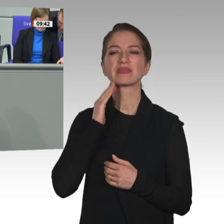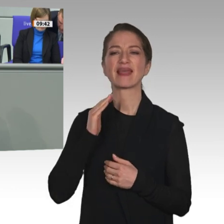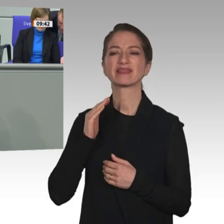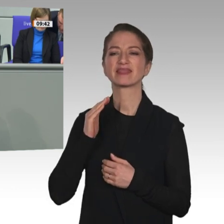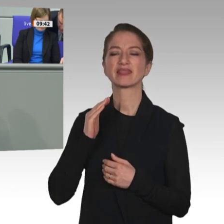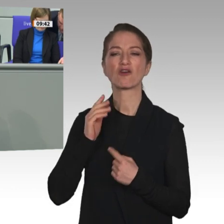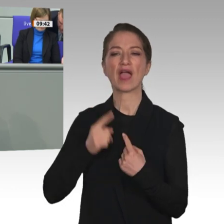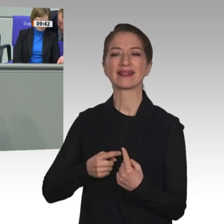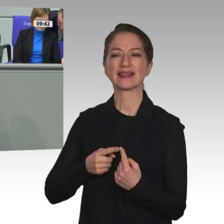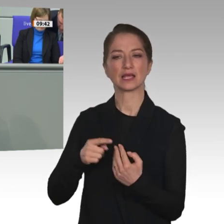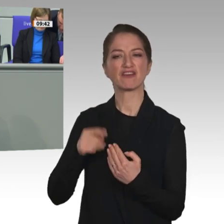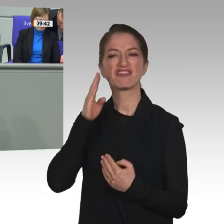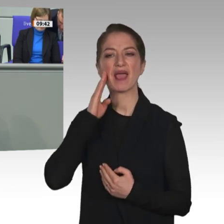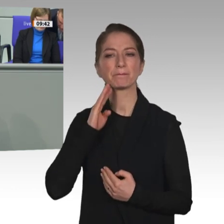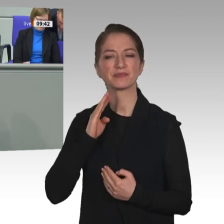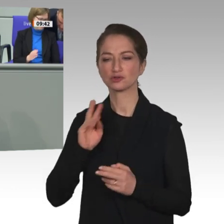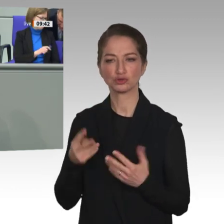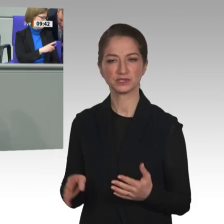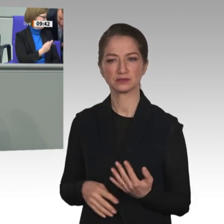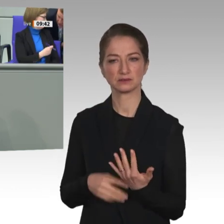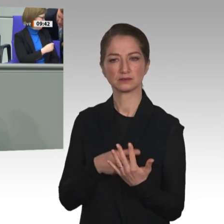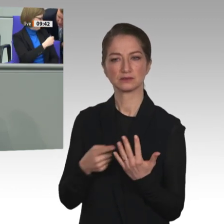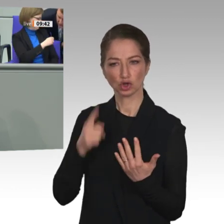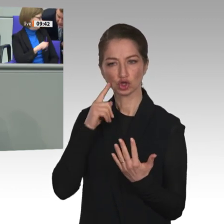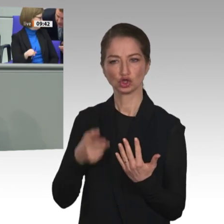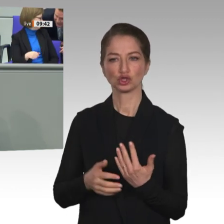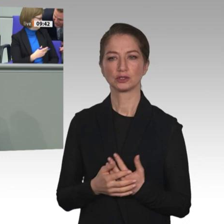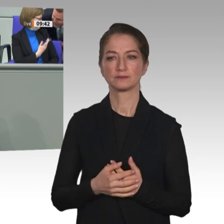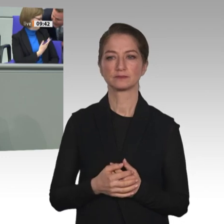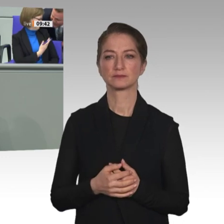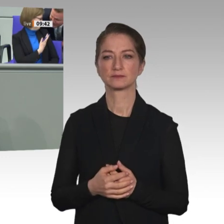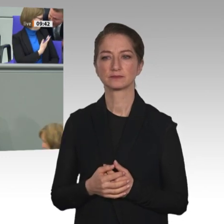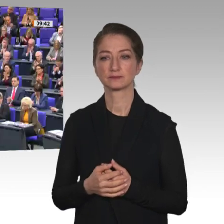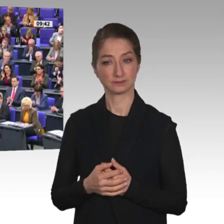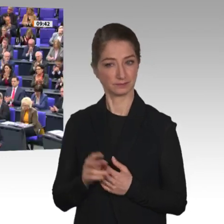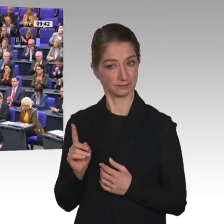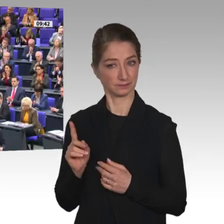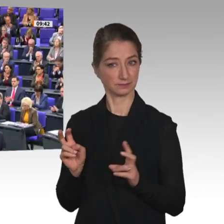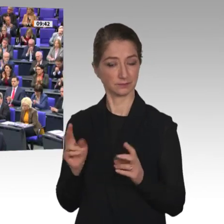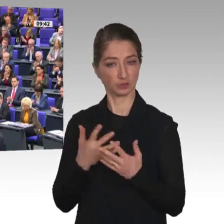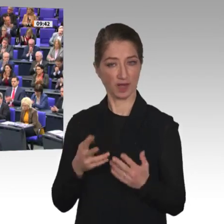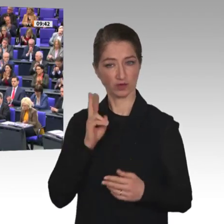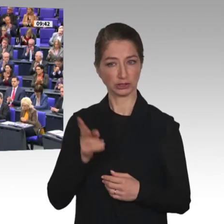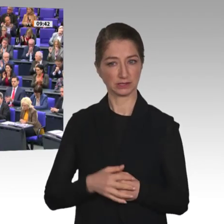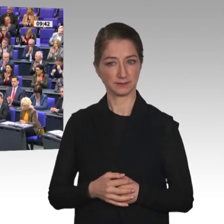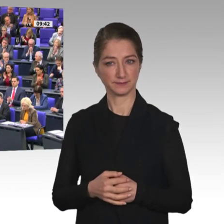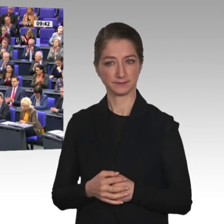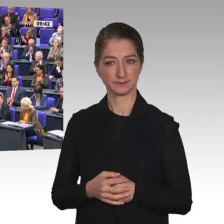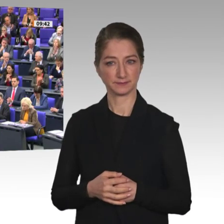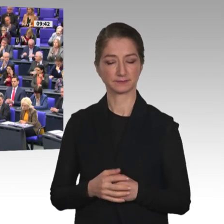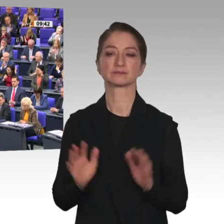waren und sie bleiben ein Teil von Deutschland. Achten wir auf unsere Sprache. Achten wir auf unsere